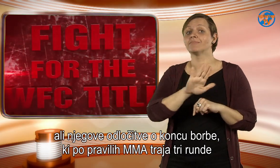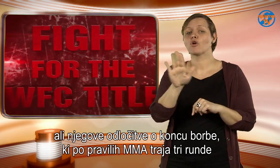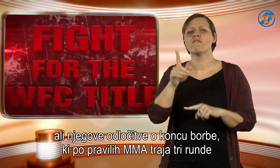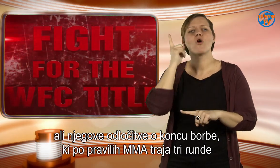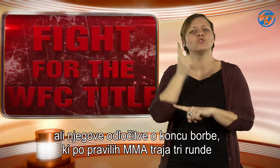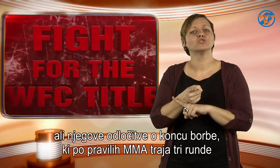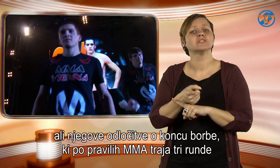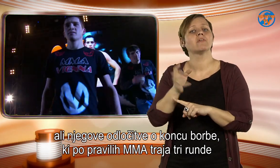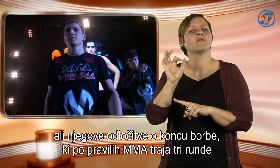3 runde po 5 minut.